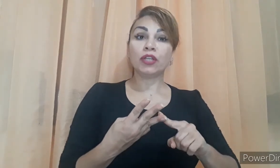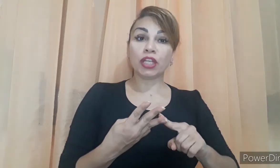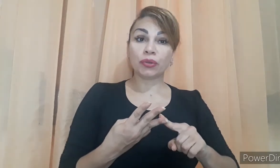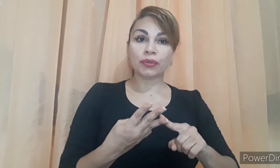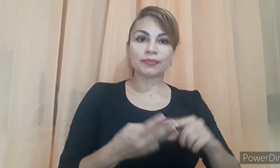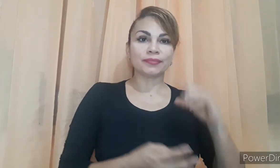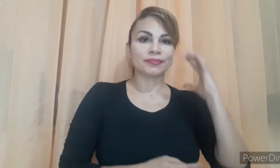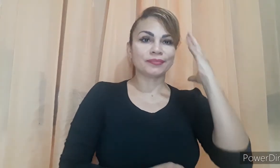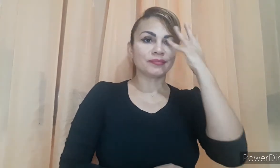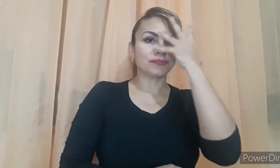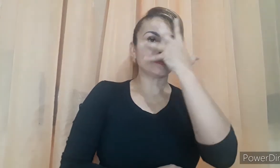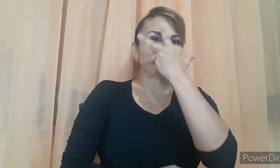Bonito